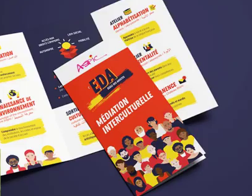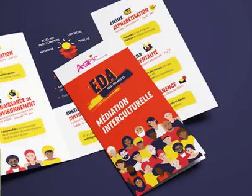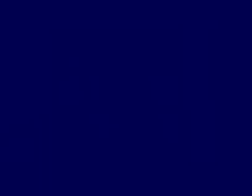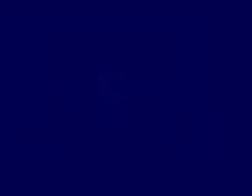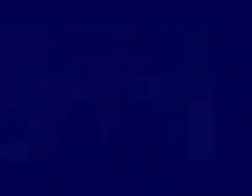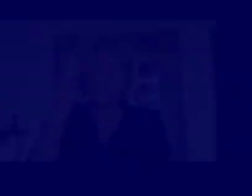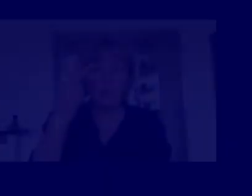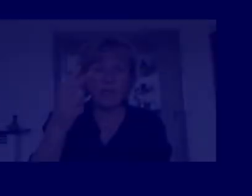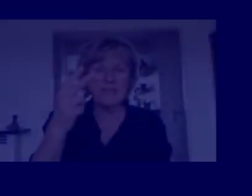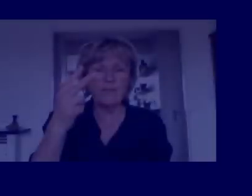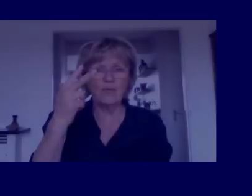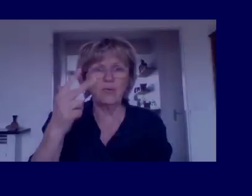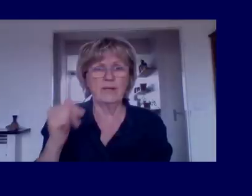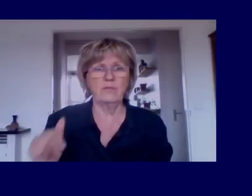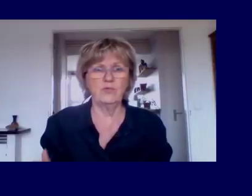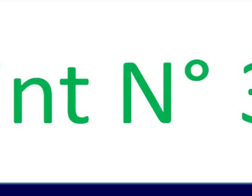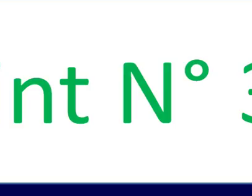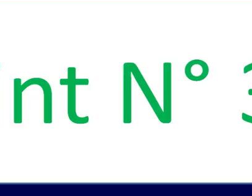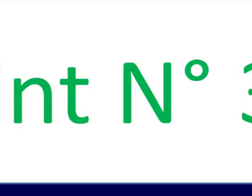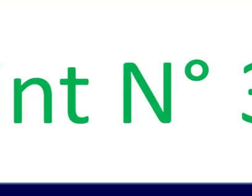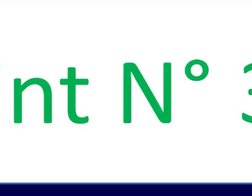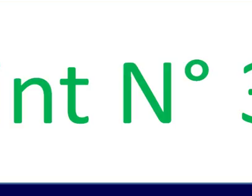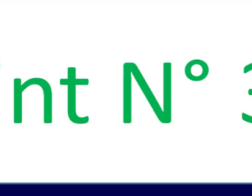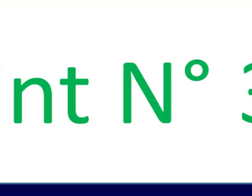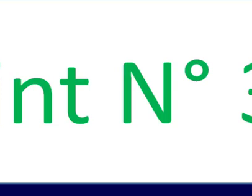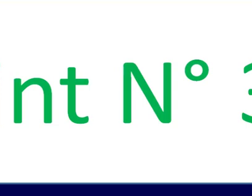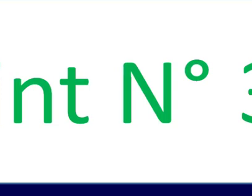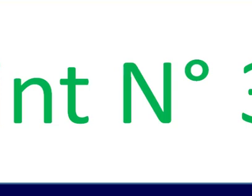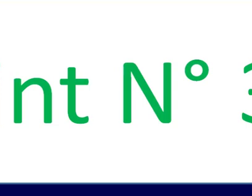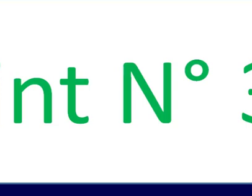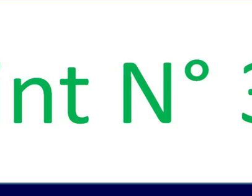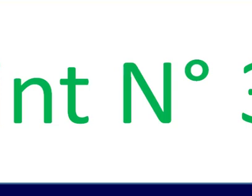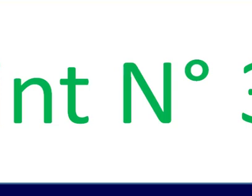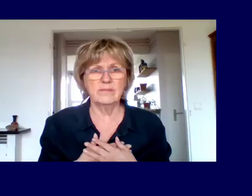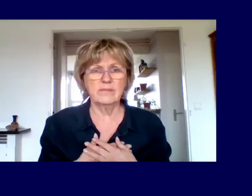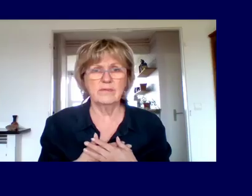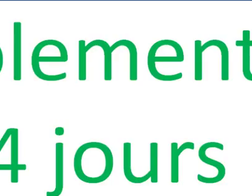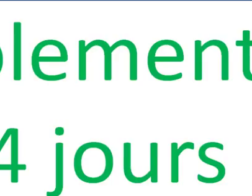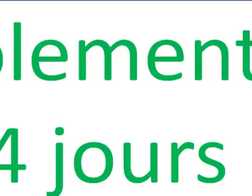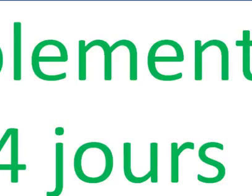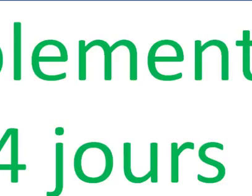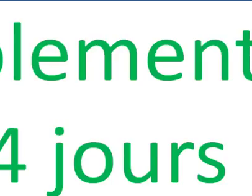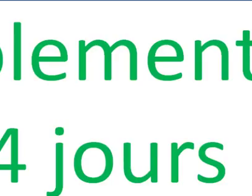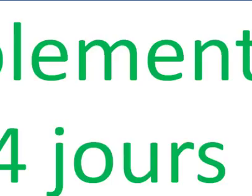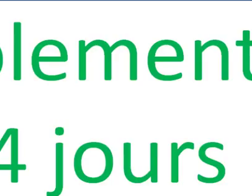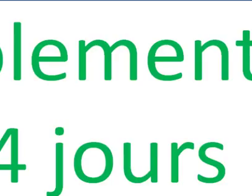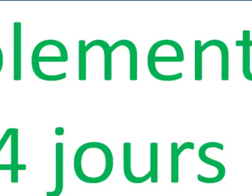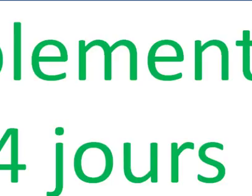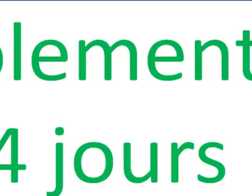le troisième point du plan c'est que si on a la maladie on doit rester dans la maison